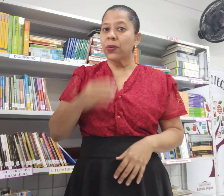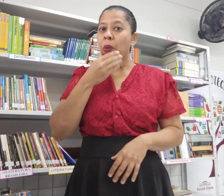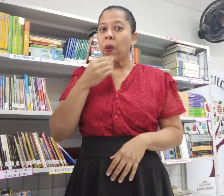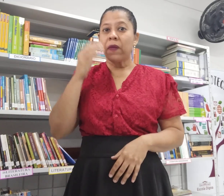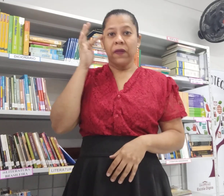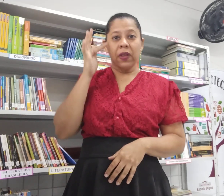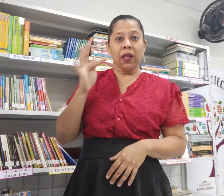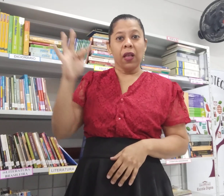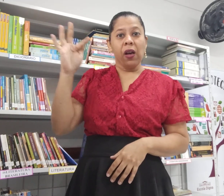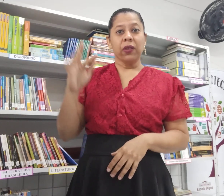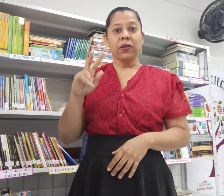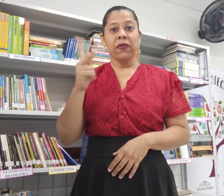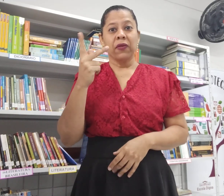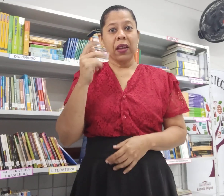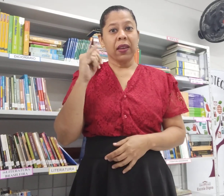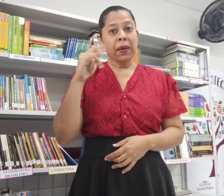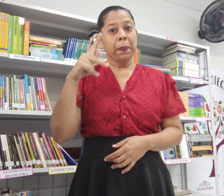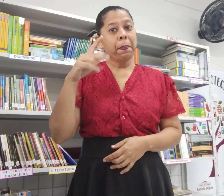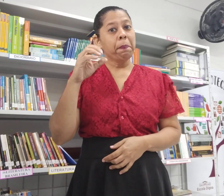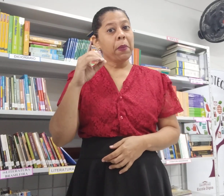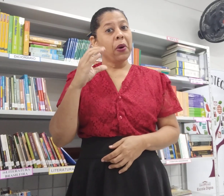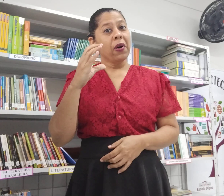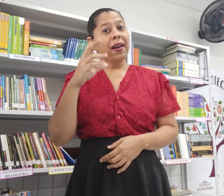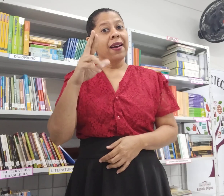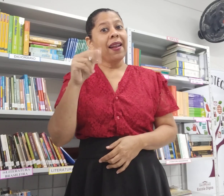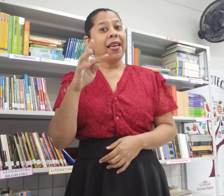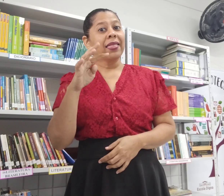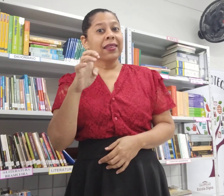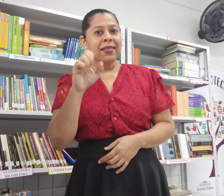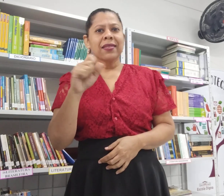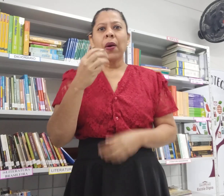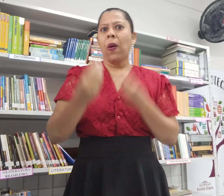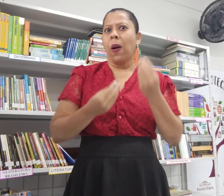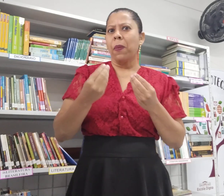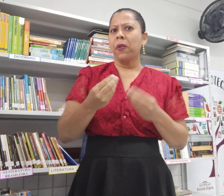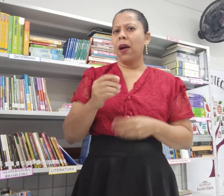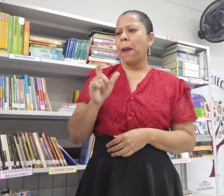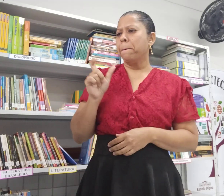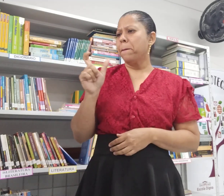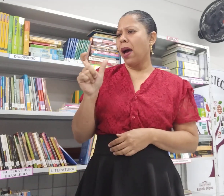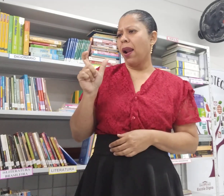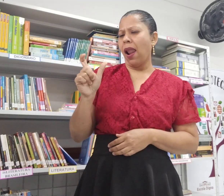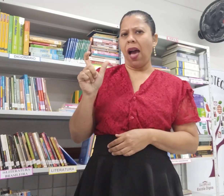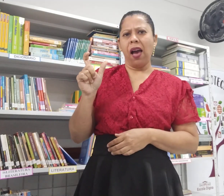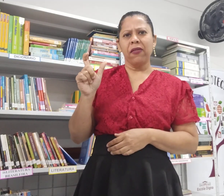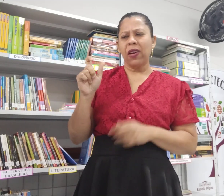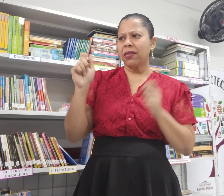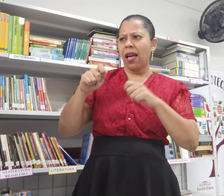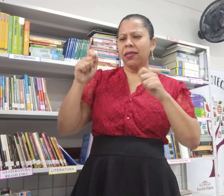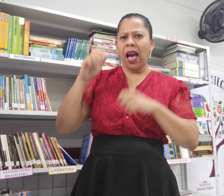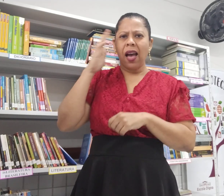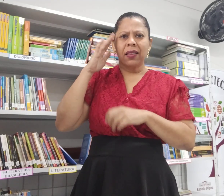Hipócrates associou a clareza da palavra com a mobilidade da língua, mas nada